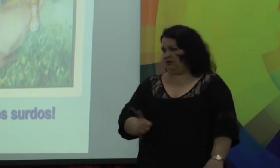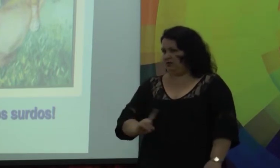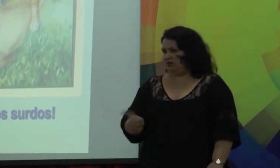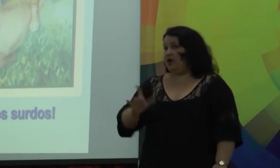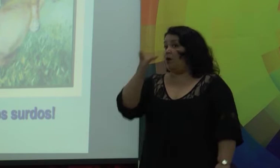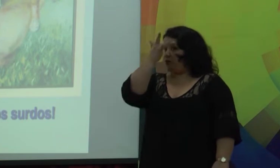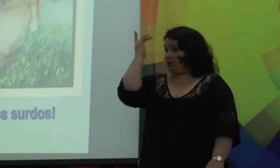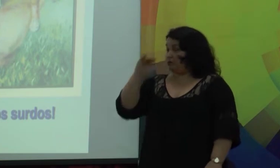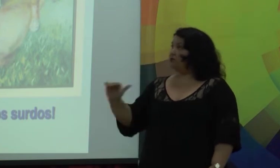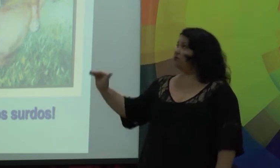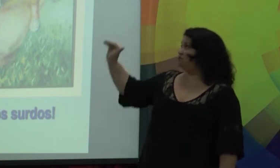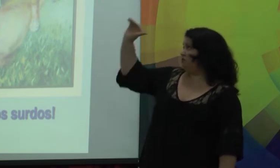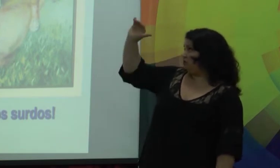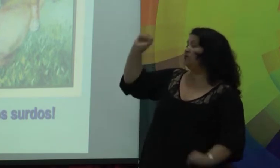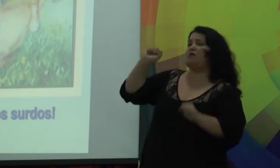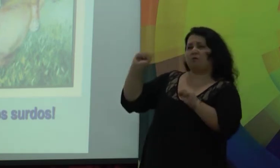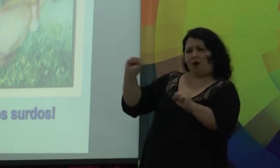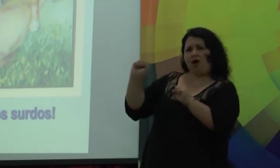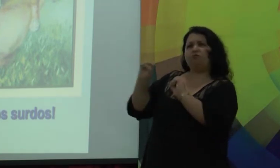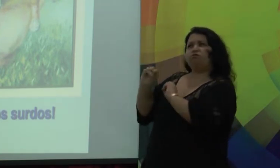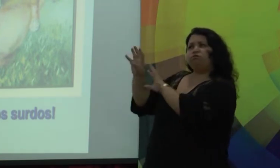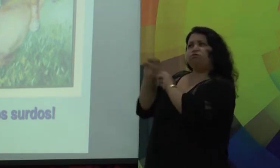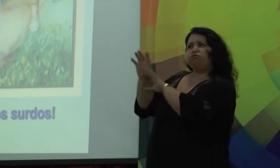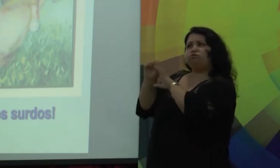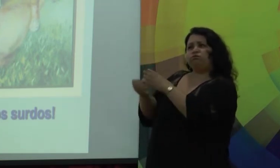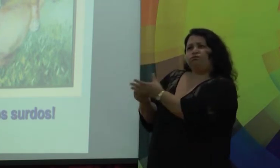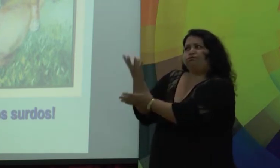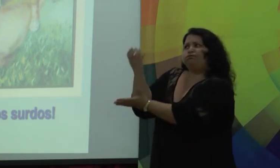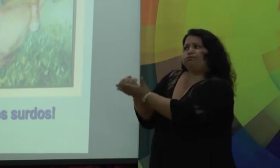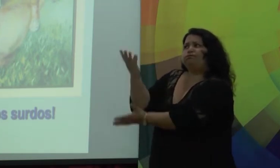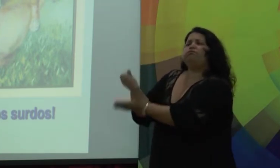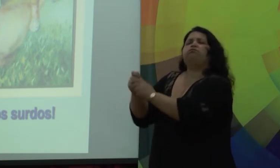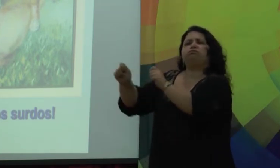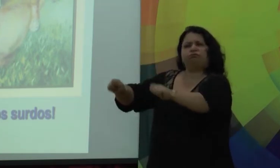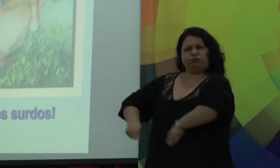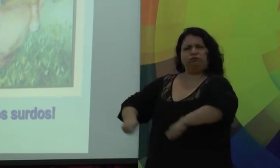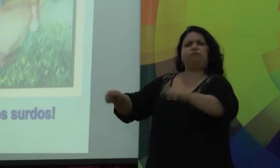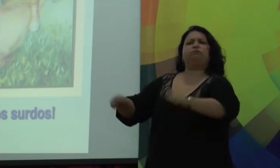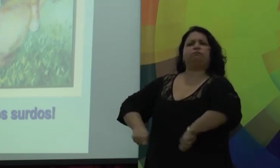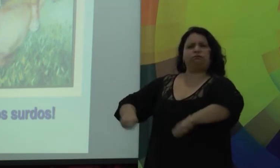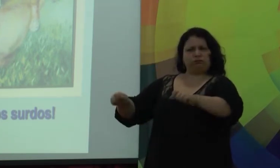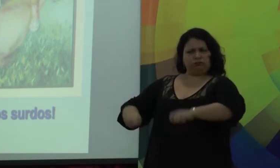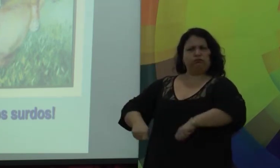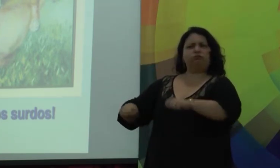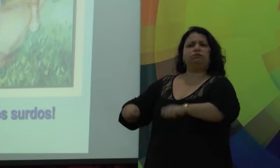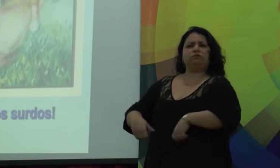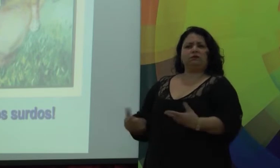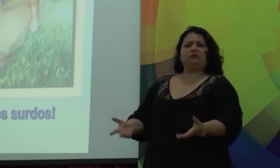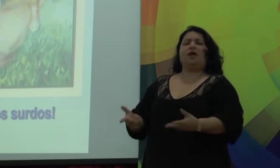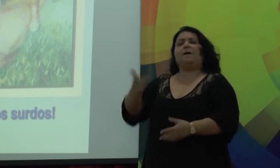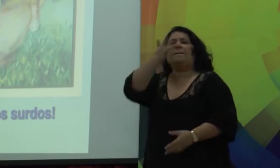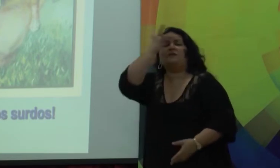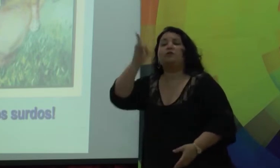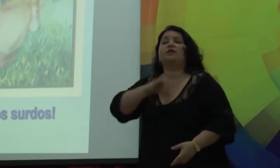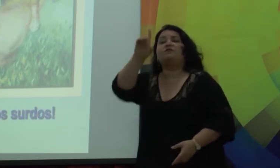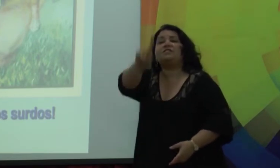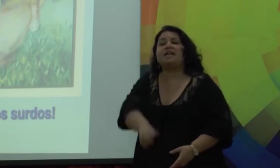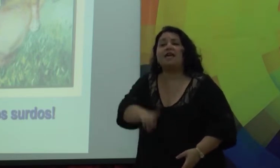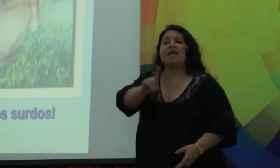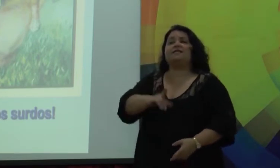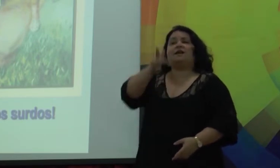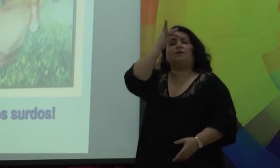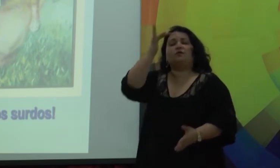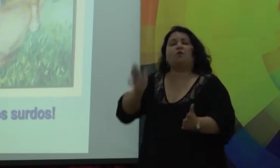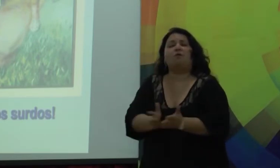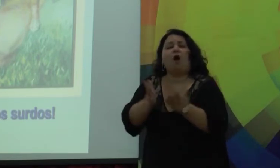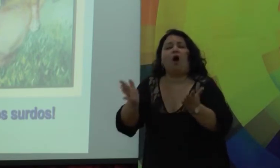pessoas adultas também podem ser evangelizadas, por exemplo, pessoas de comunidades carentes, pessoas deficientes, pessoas